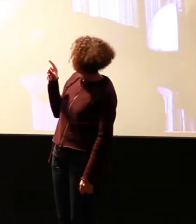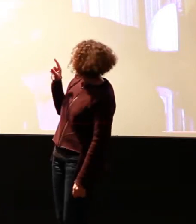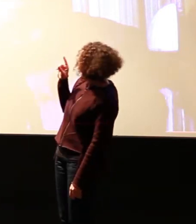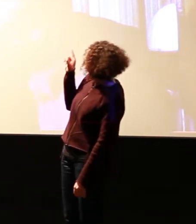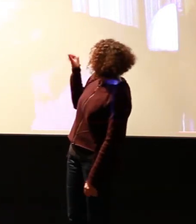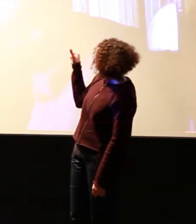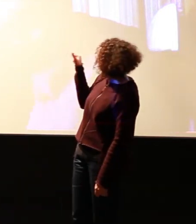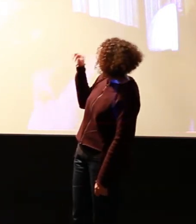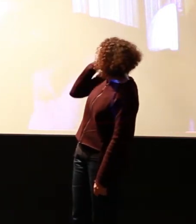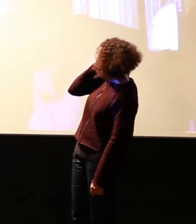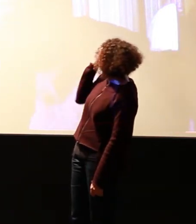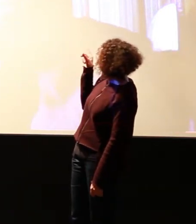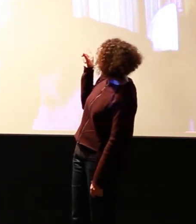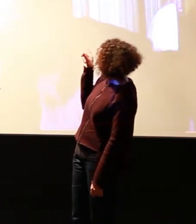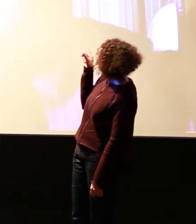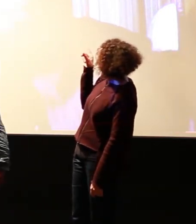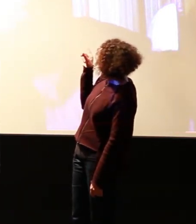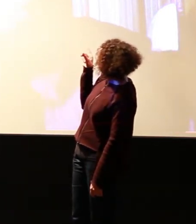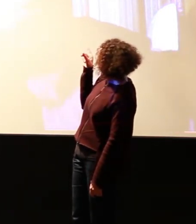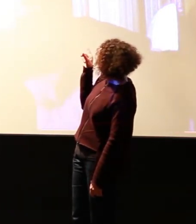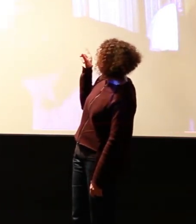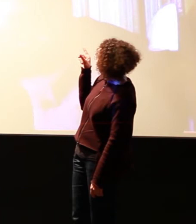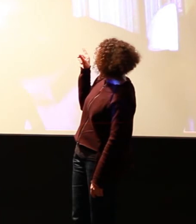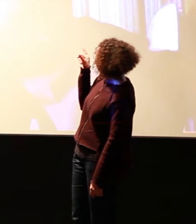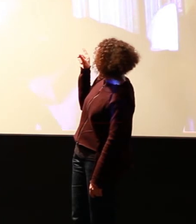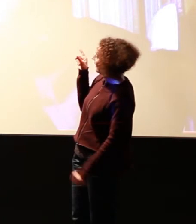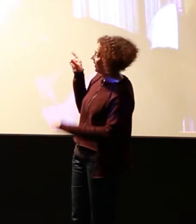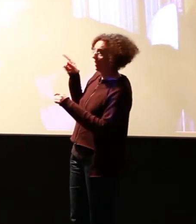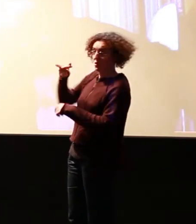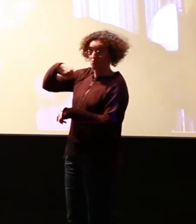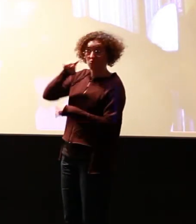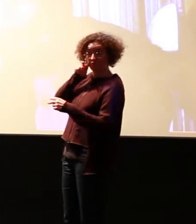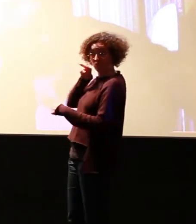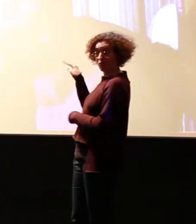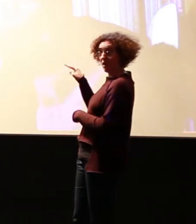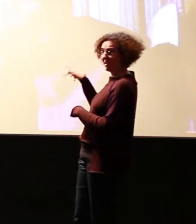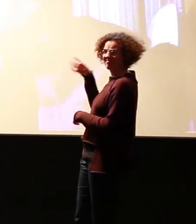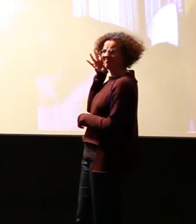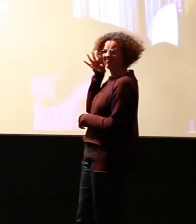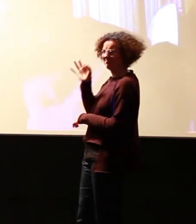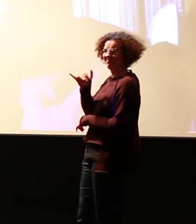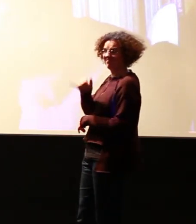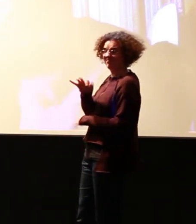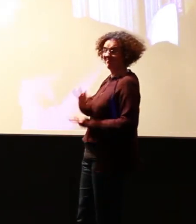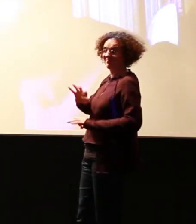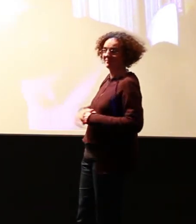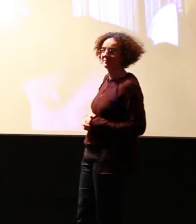Mama? Oh. Ah. D'accord. On te voit, en tout cas. On ne l'entend pas.